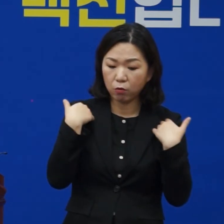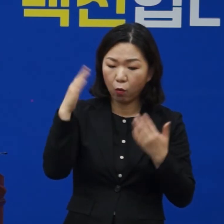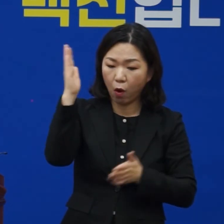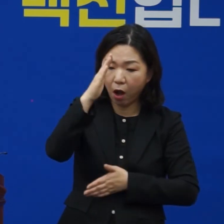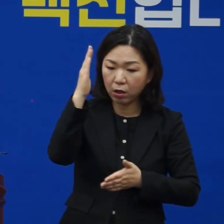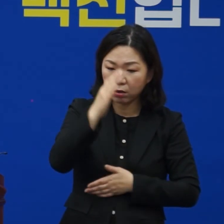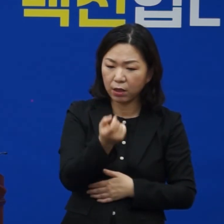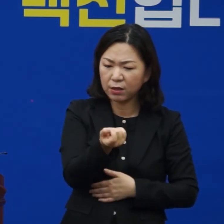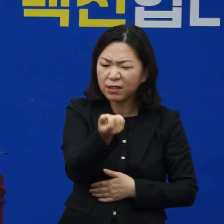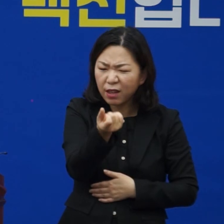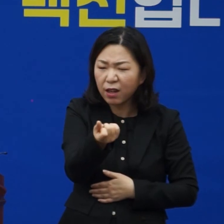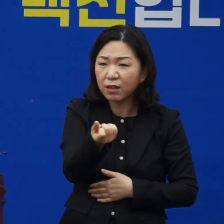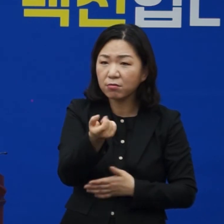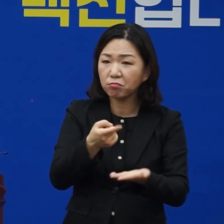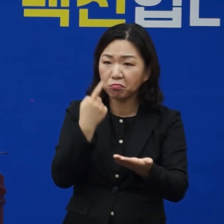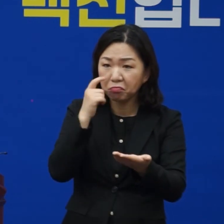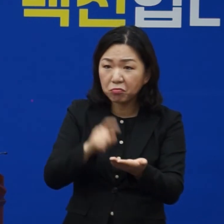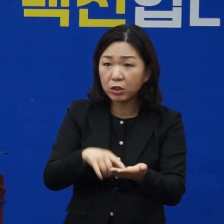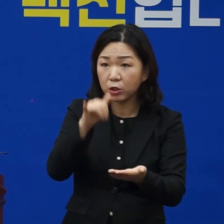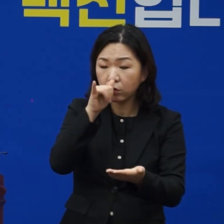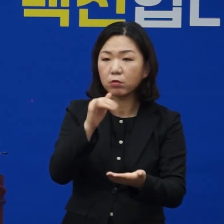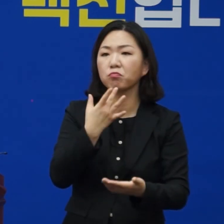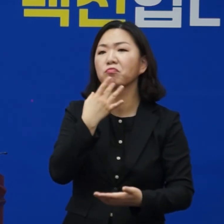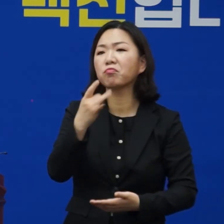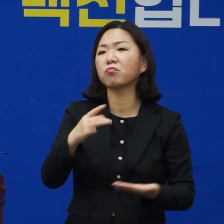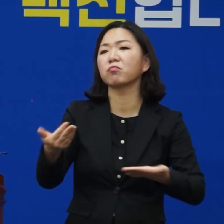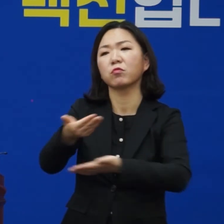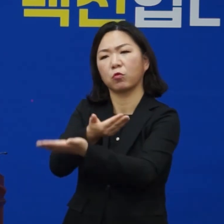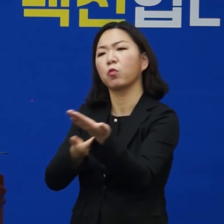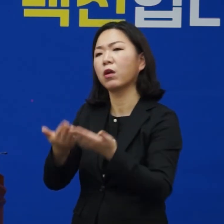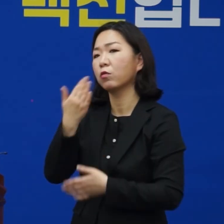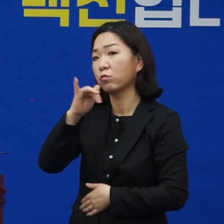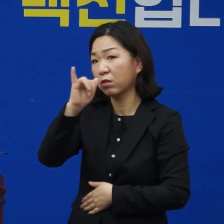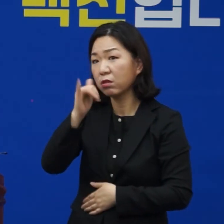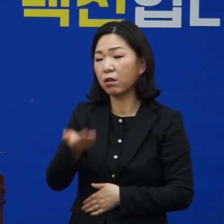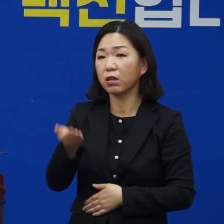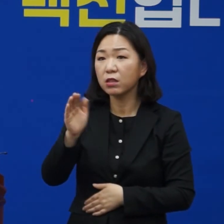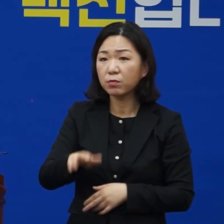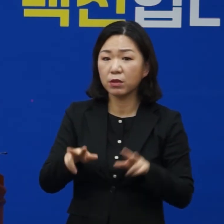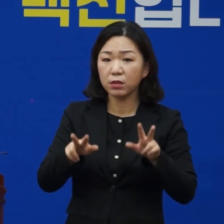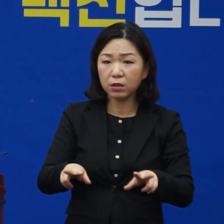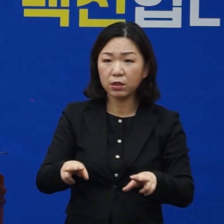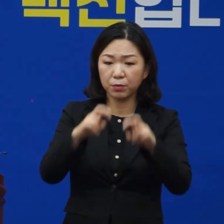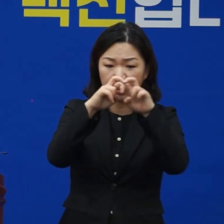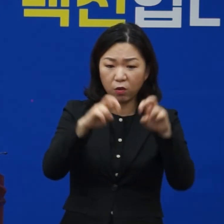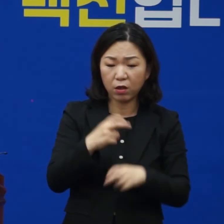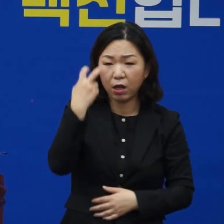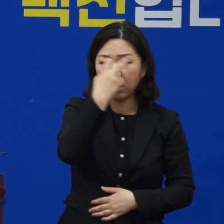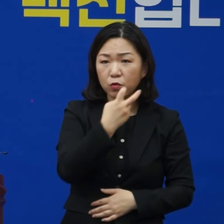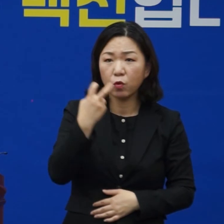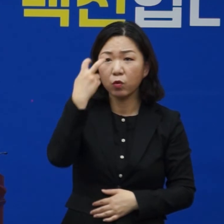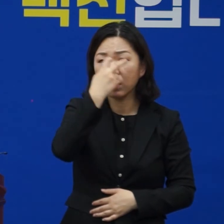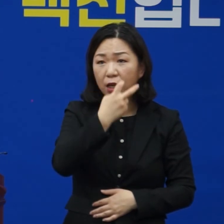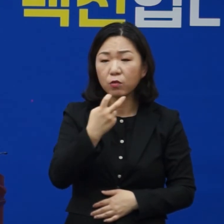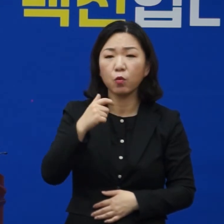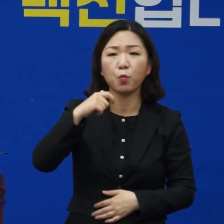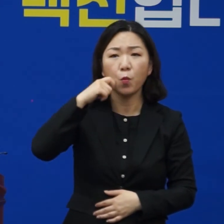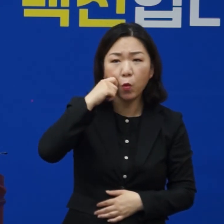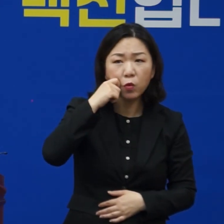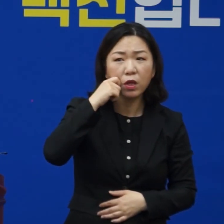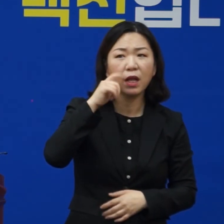학생들이 나왔다면은 당연히 그렇게 해야 됩니다. 그러나 우리는 역학조사가 무너진 시간이 상당한 시간이